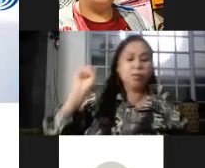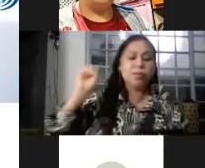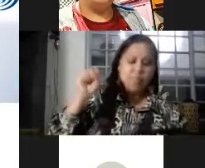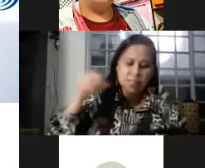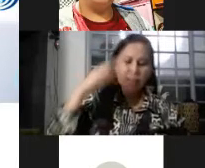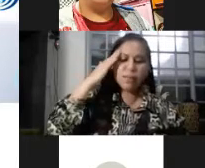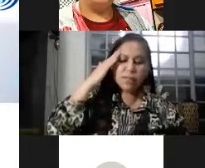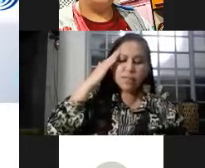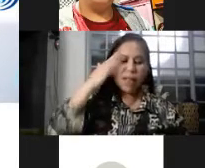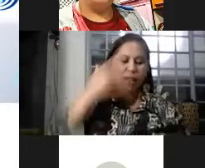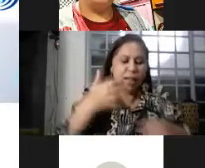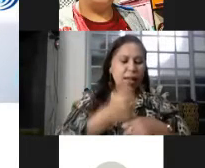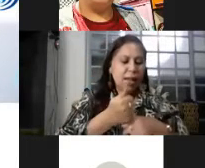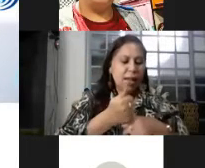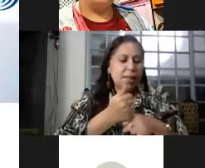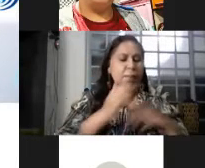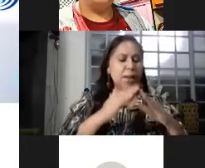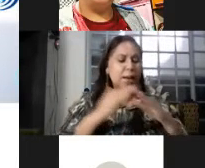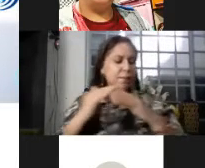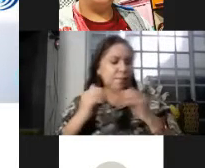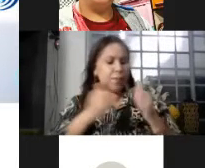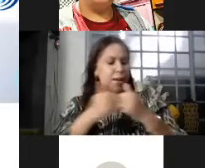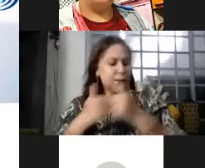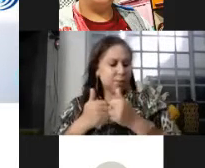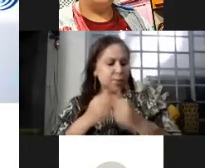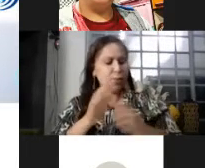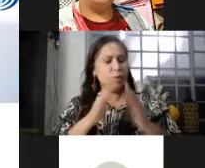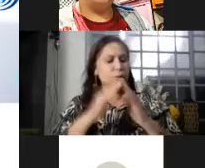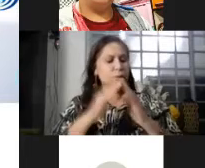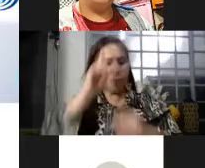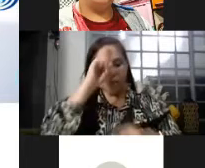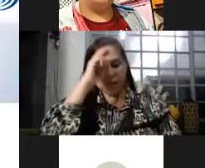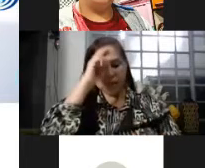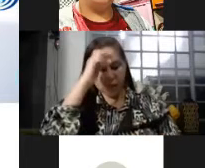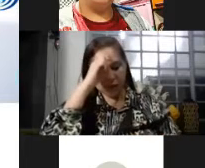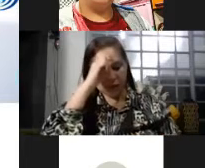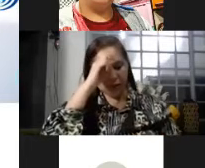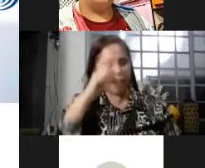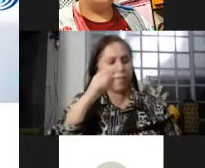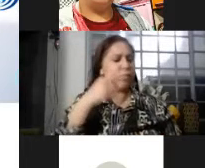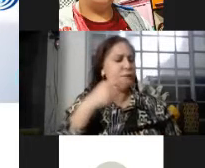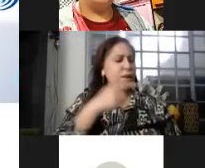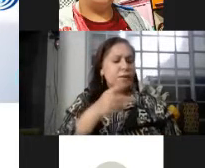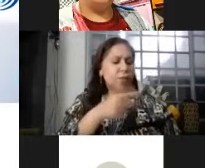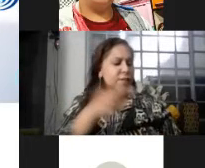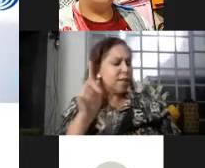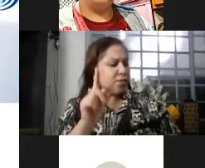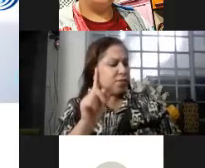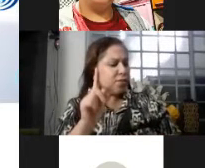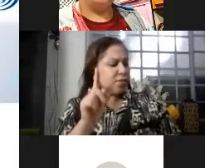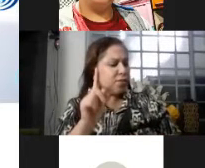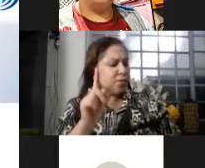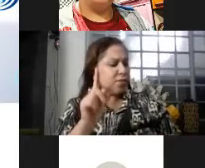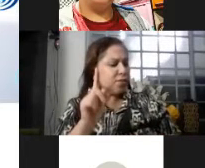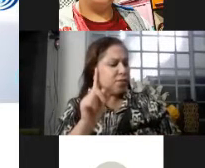outro: sim, eu sei. É na praça, perto do hospital. Vou fazer devagarzinho. Vocês